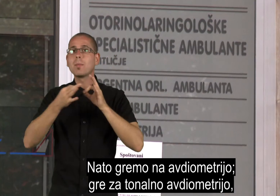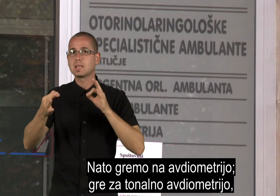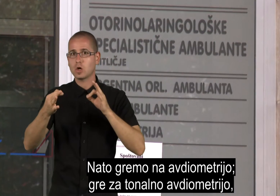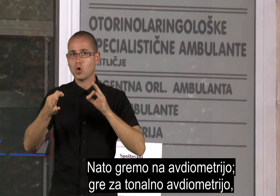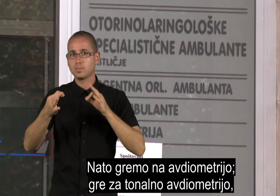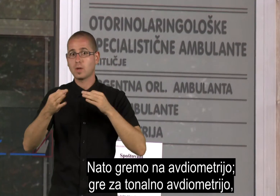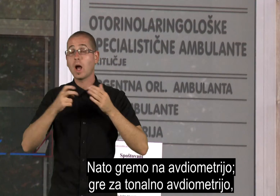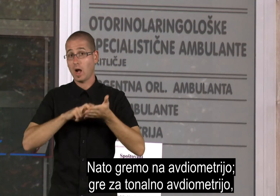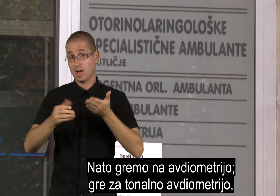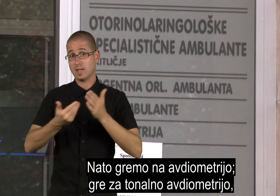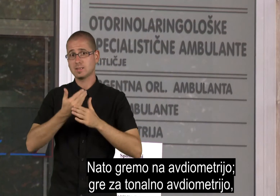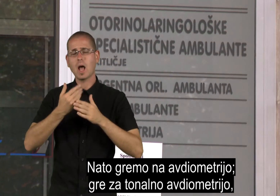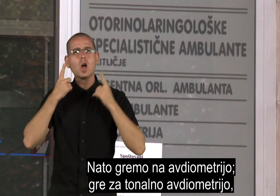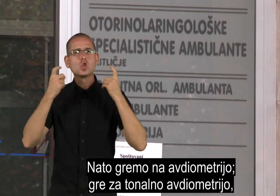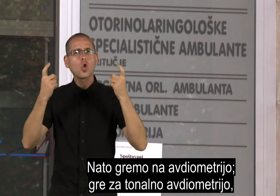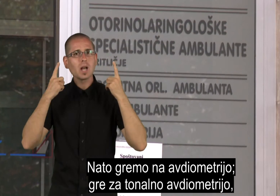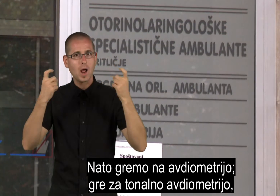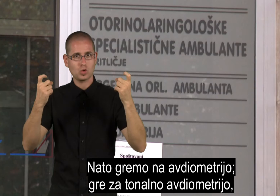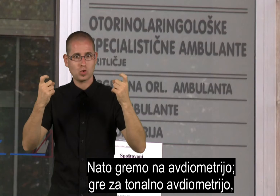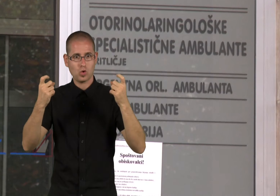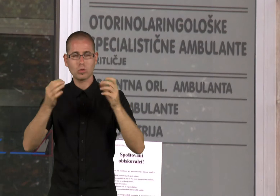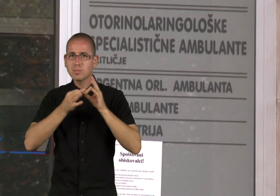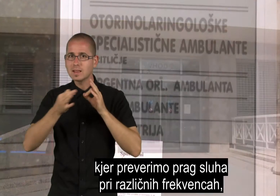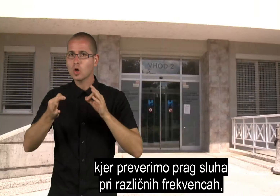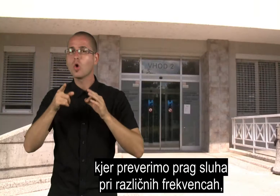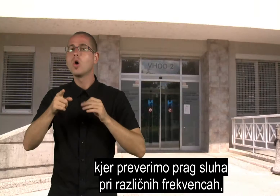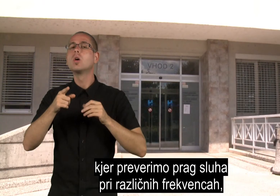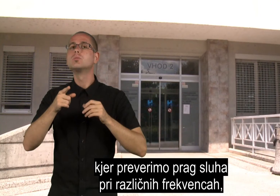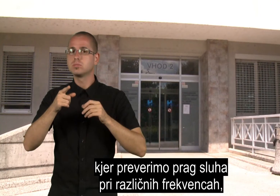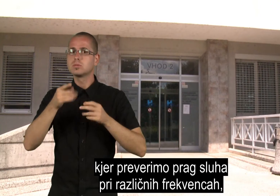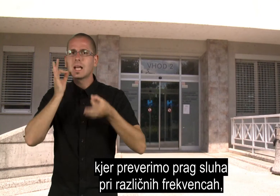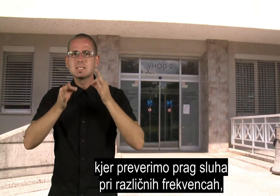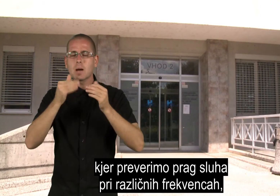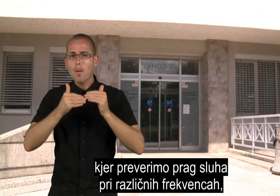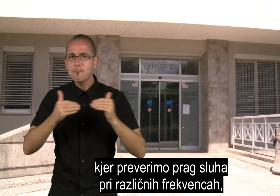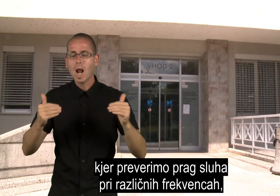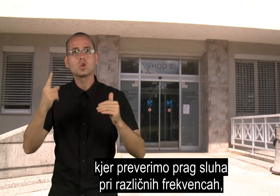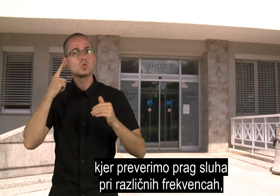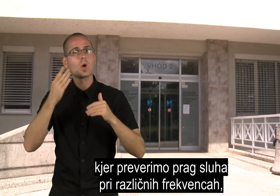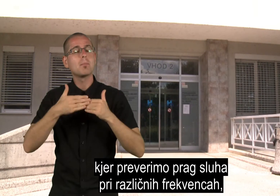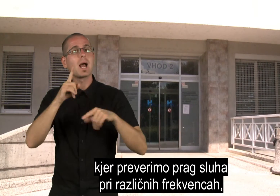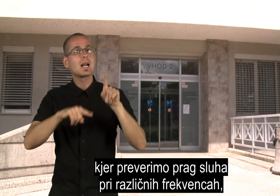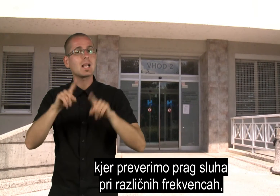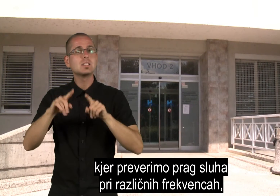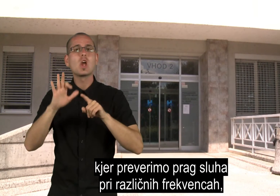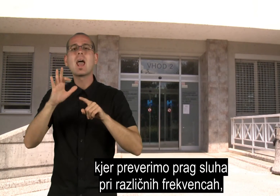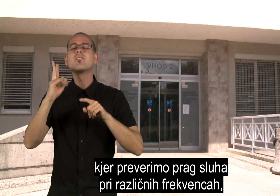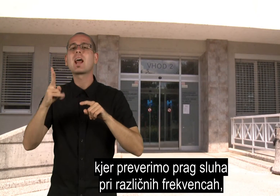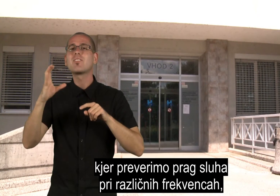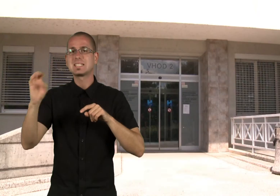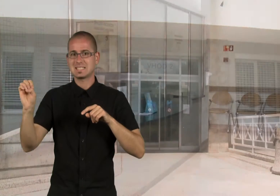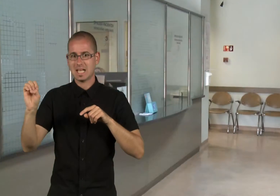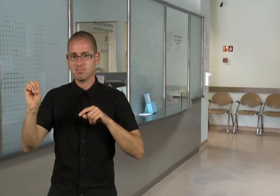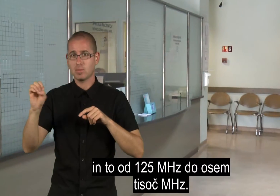audiometrijo. Gre za tonalno audiometrijo, testiramo prag sluha pri različnih